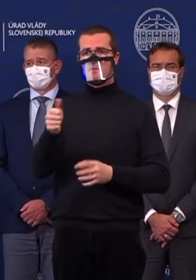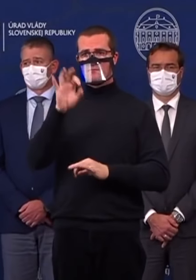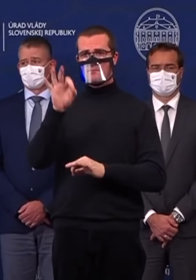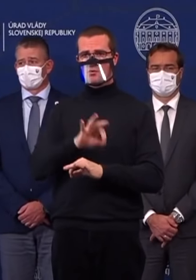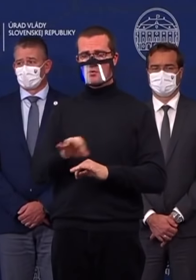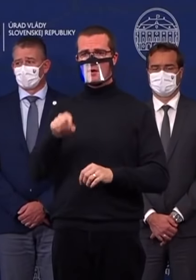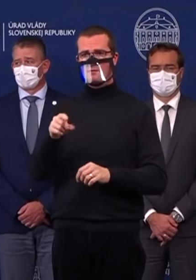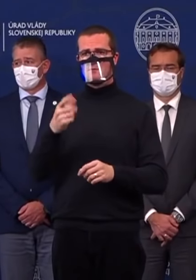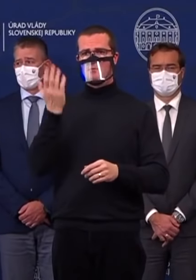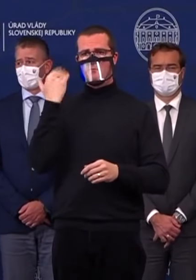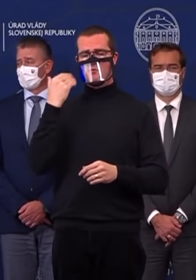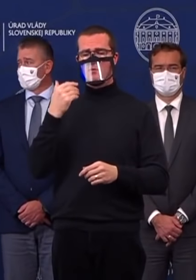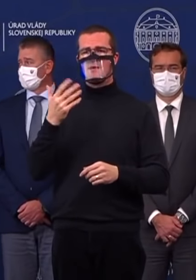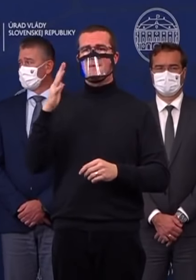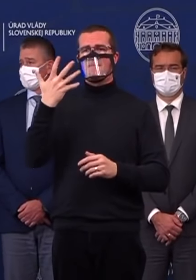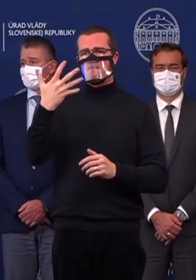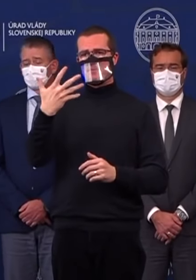podielalo